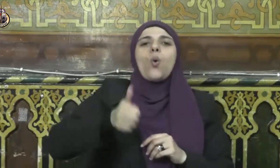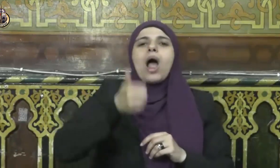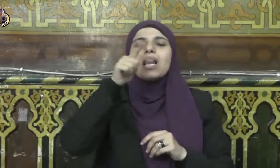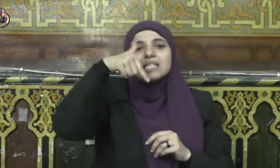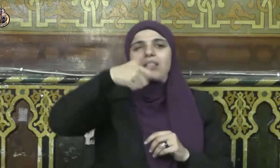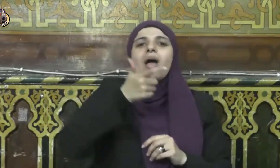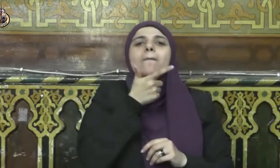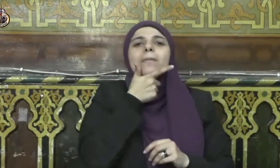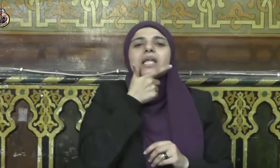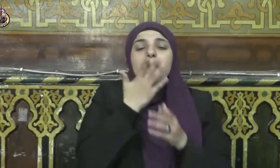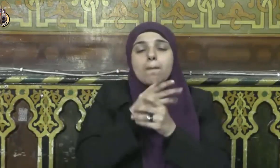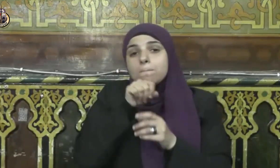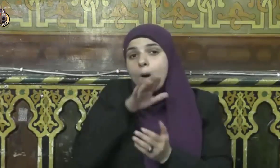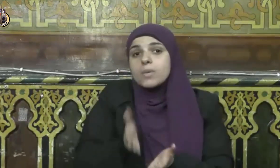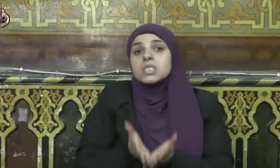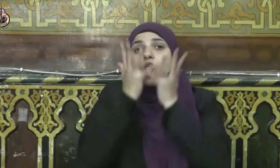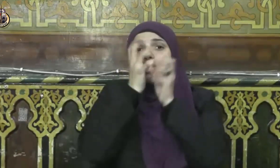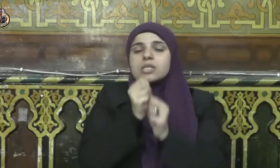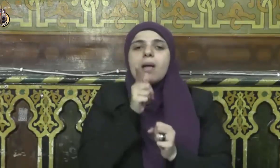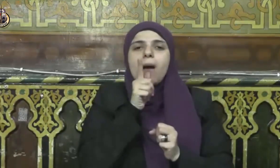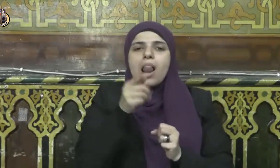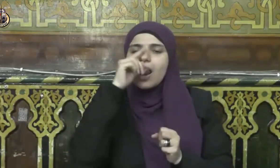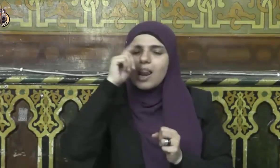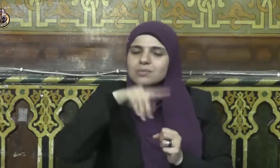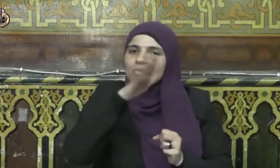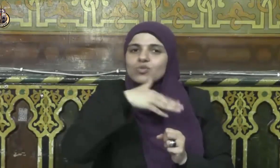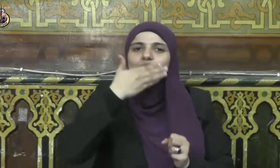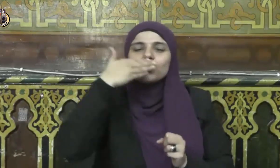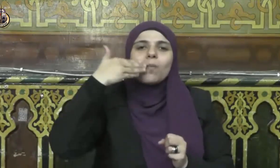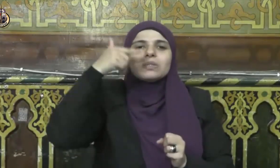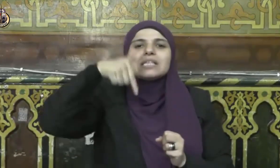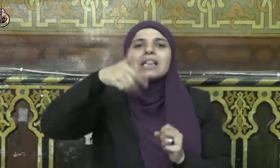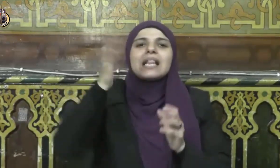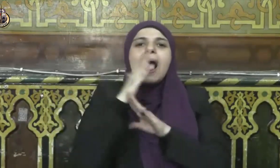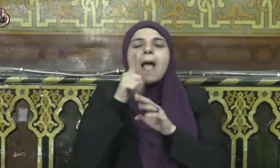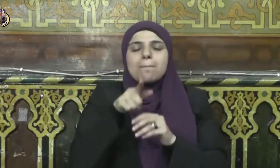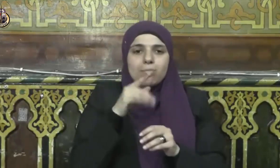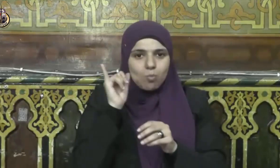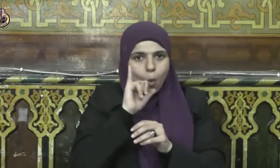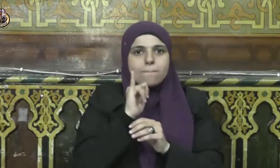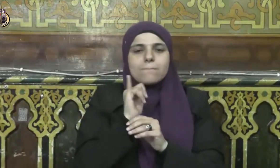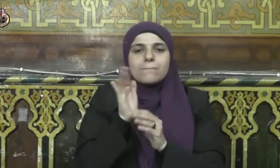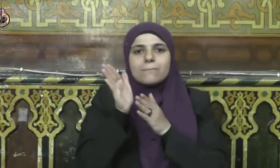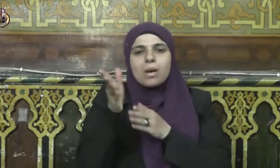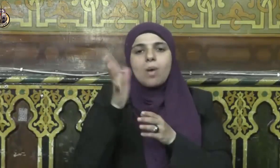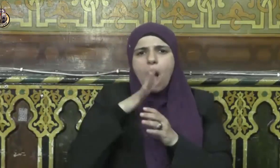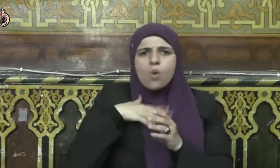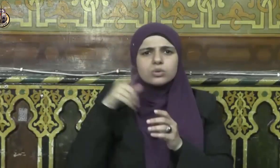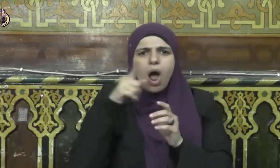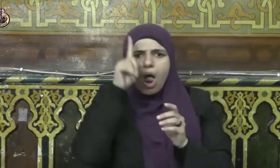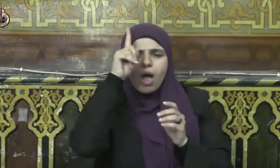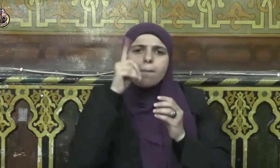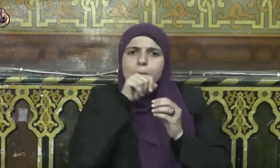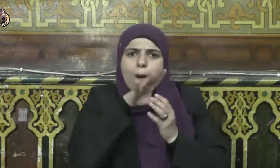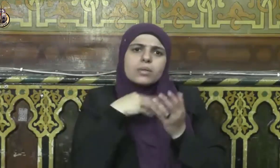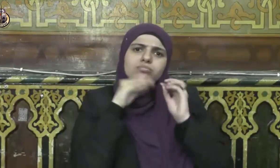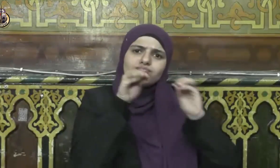شوال التي حثنا النبي صلى الله عليه وسلم على صومها ورغبنا